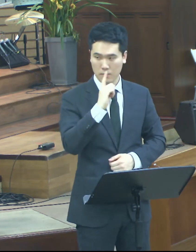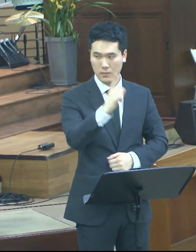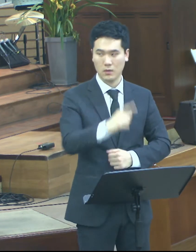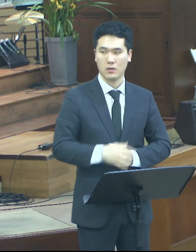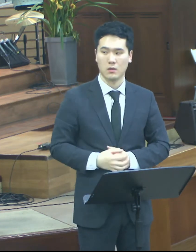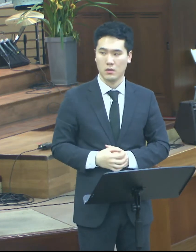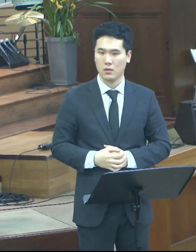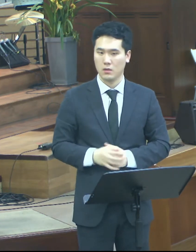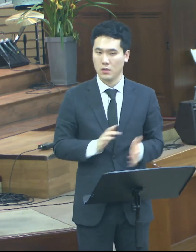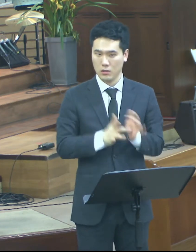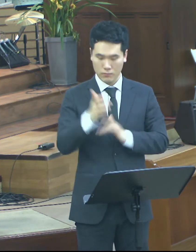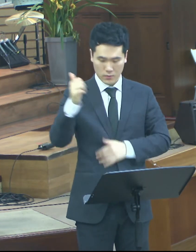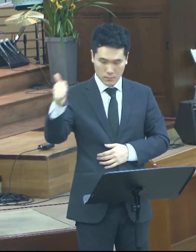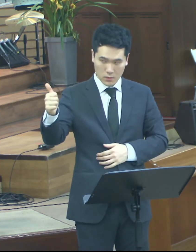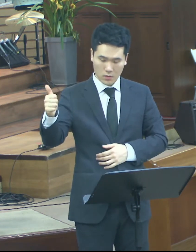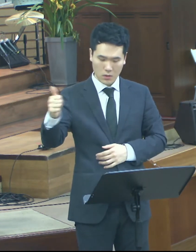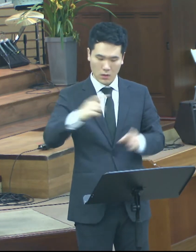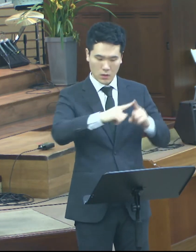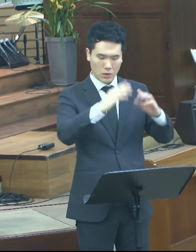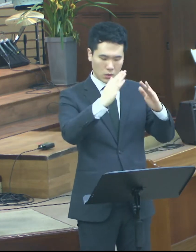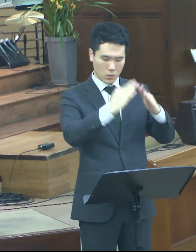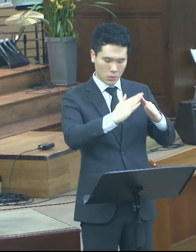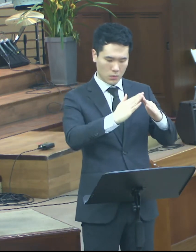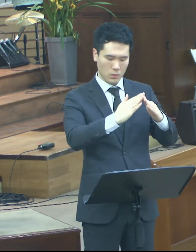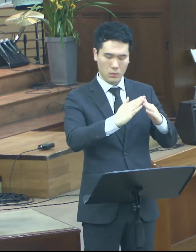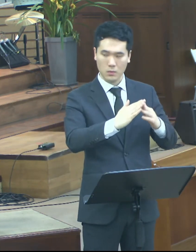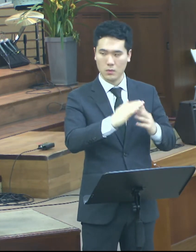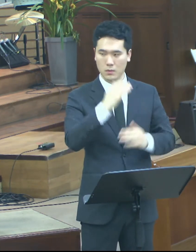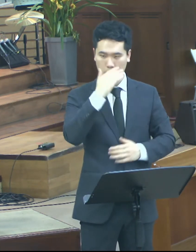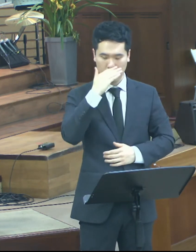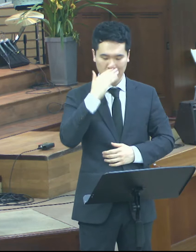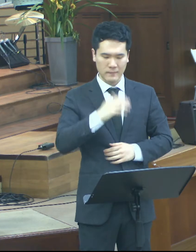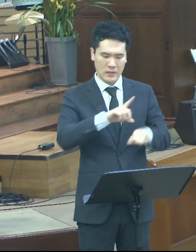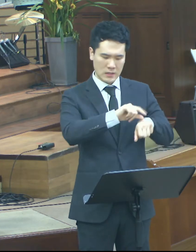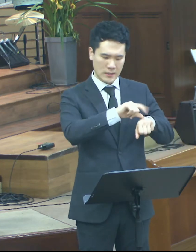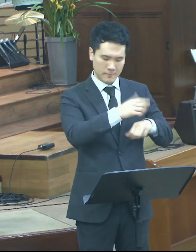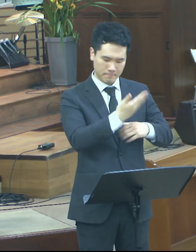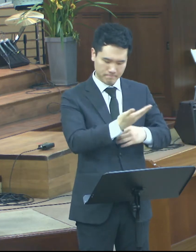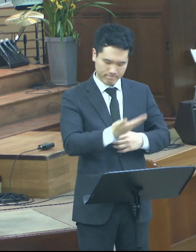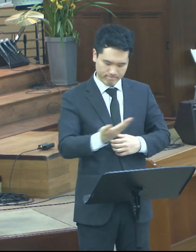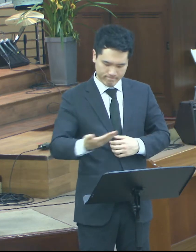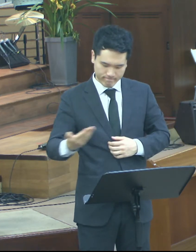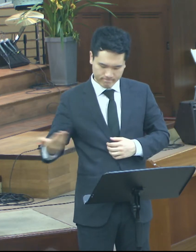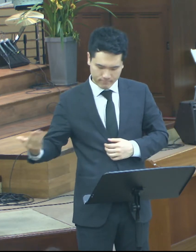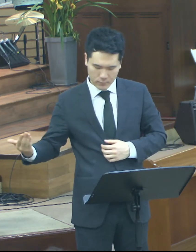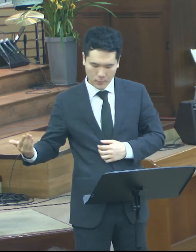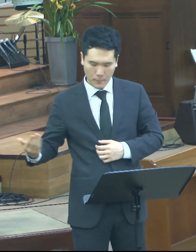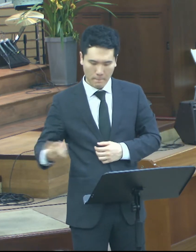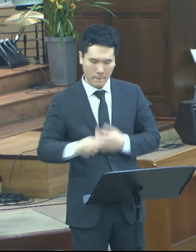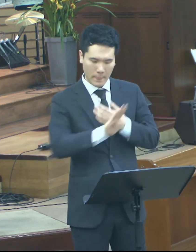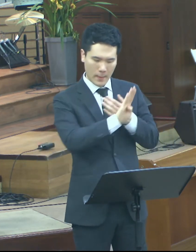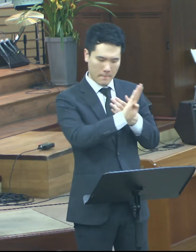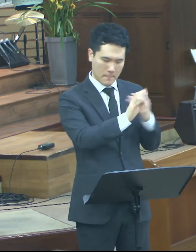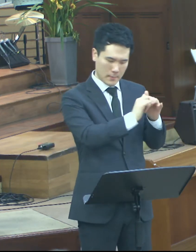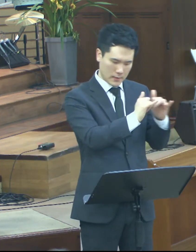예수님은 교회가 시간이 흐르면서 바리새인의 누룩과